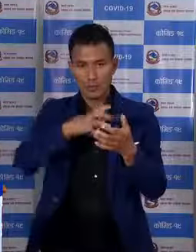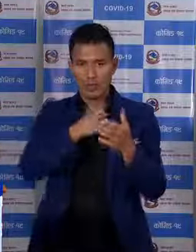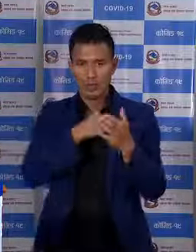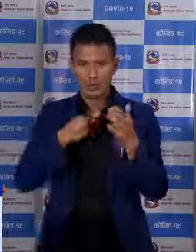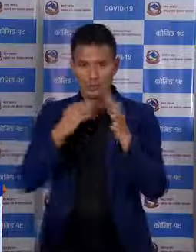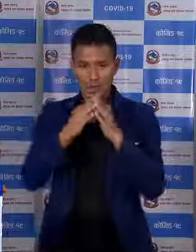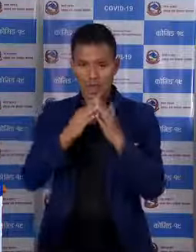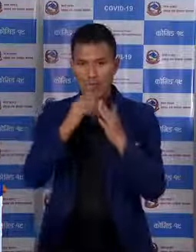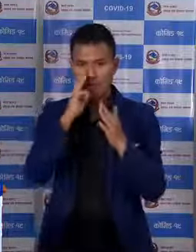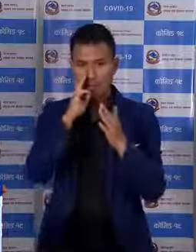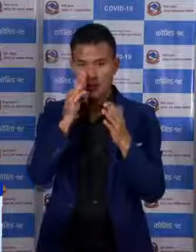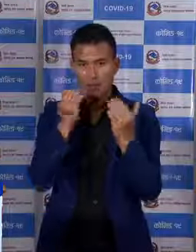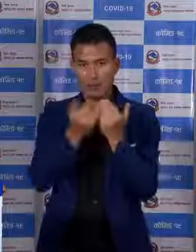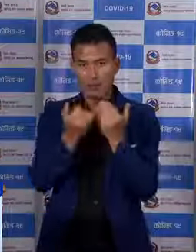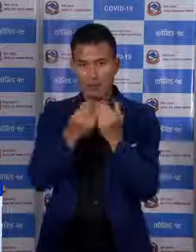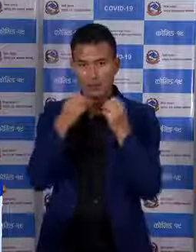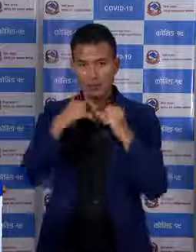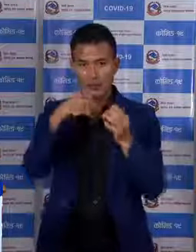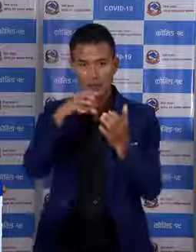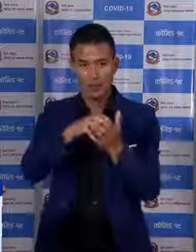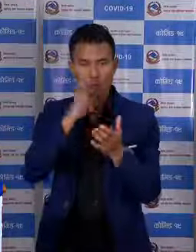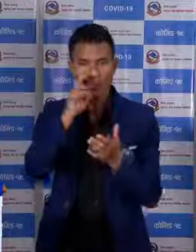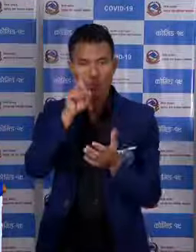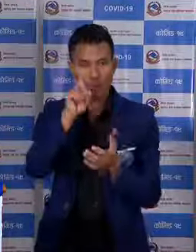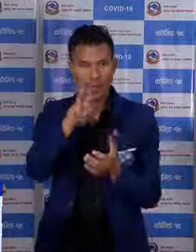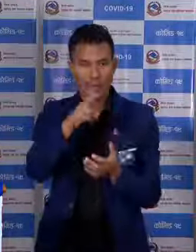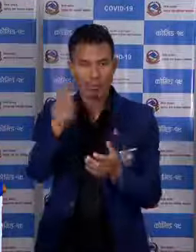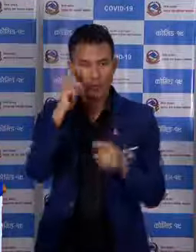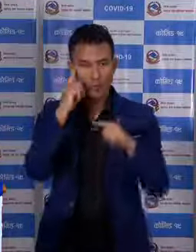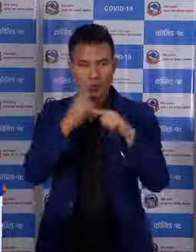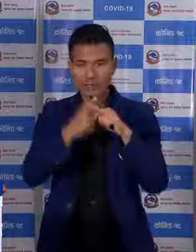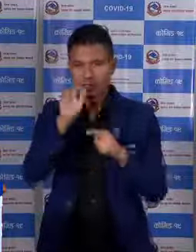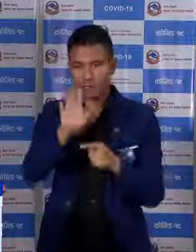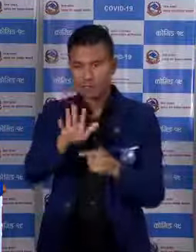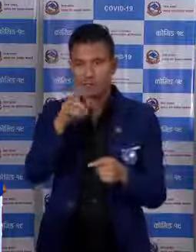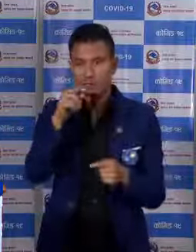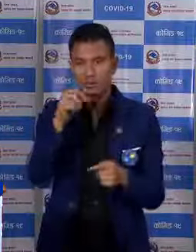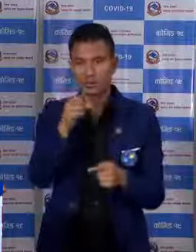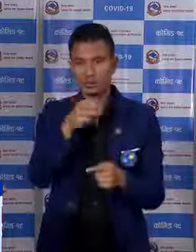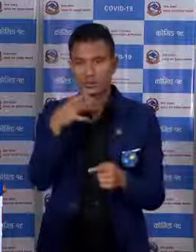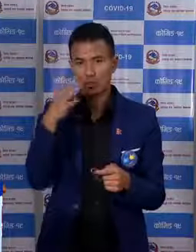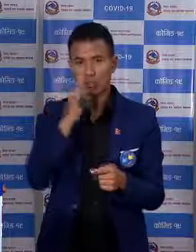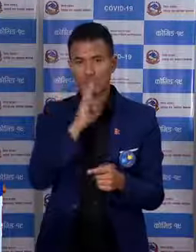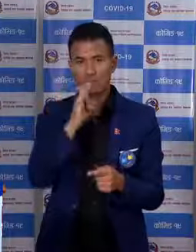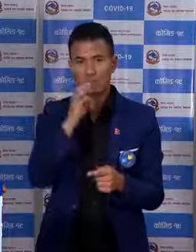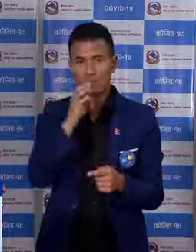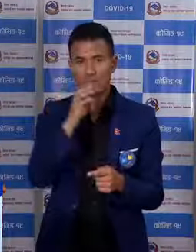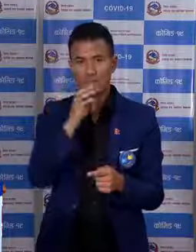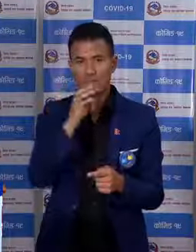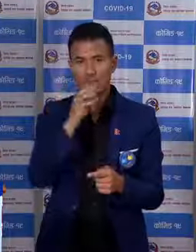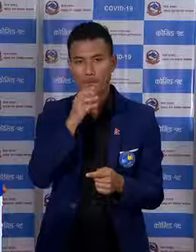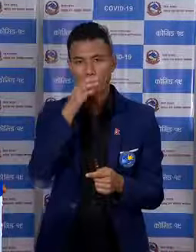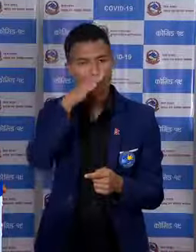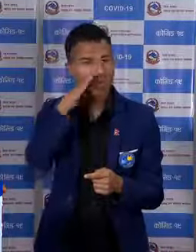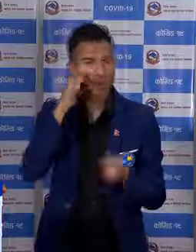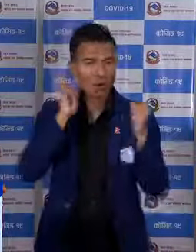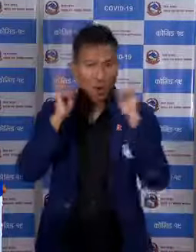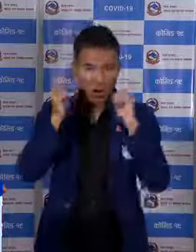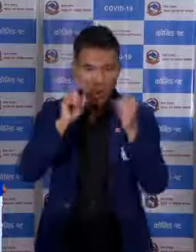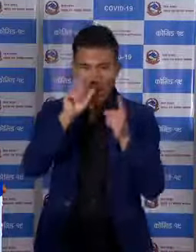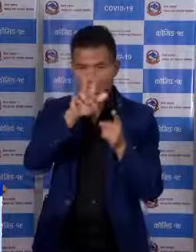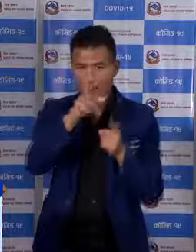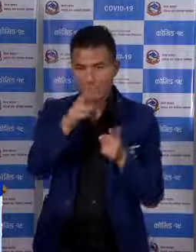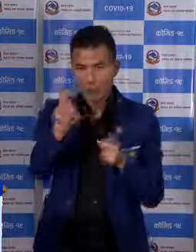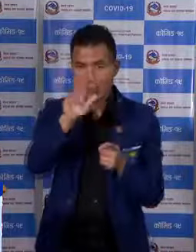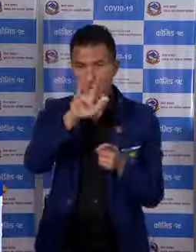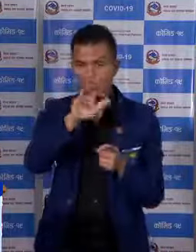अस्पताल 25 रोक अन्मिर्शन पर्योक साला मा 12 जाना को पोजिटिव देखेको छा वार्युपुर्दिव विरियेंदरनवरका आड जाना 9 देखी